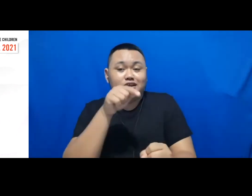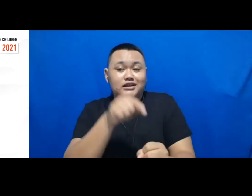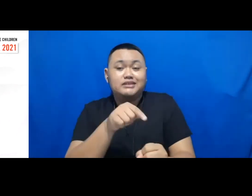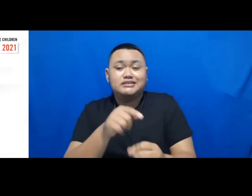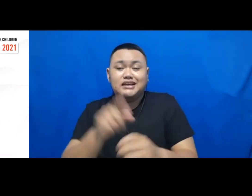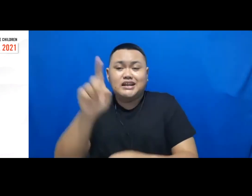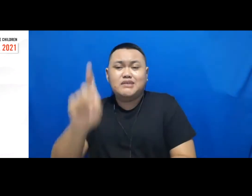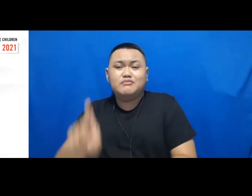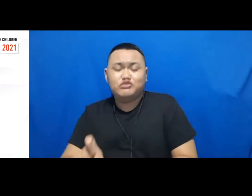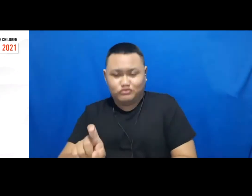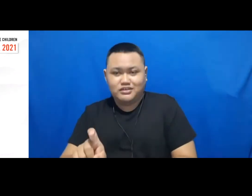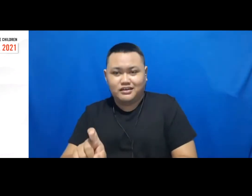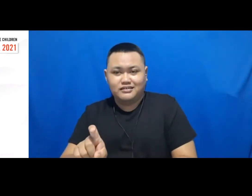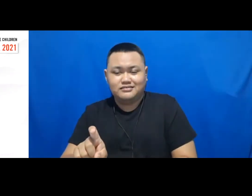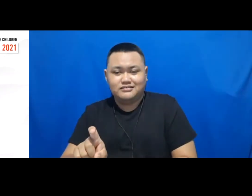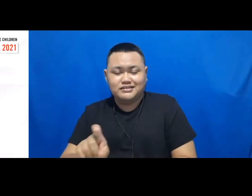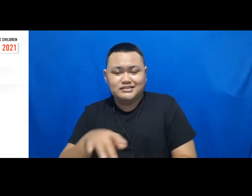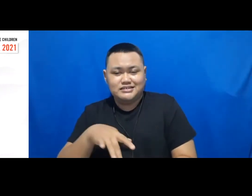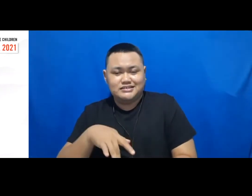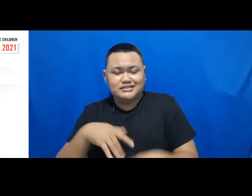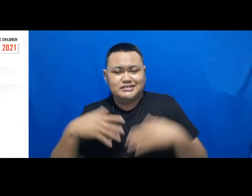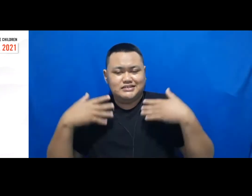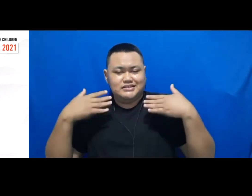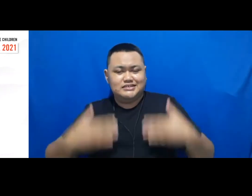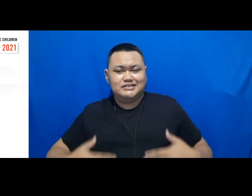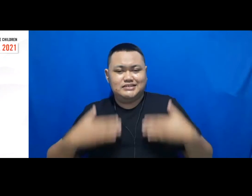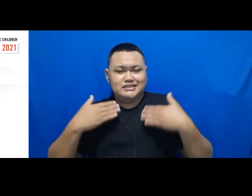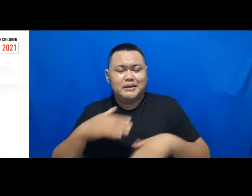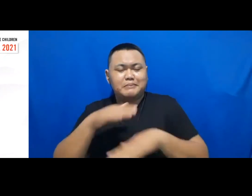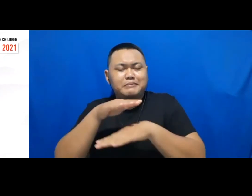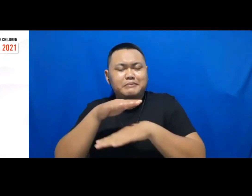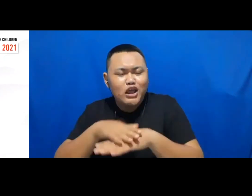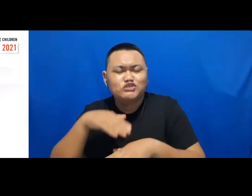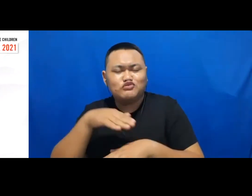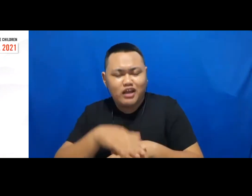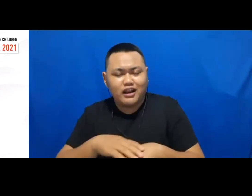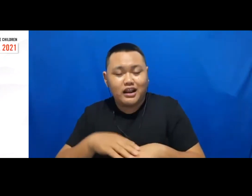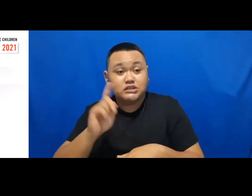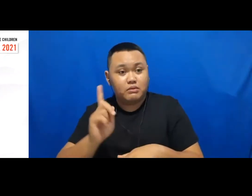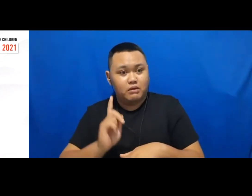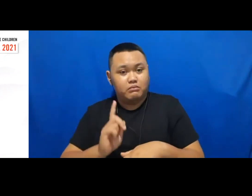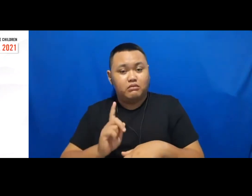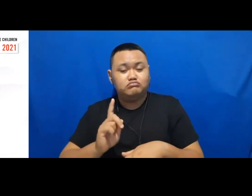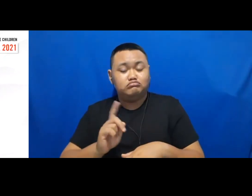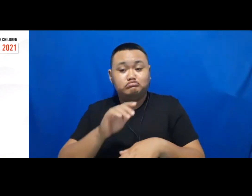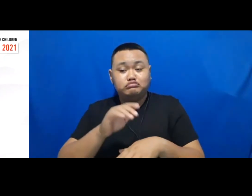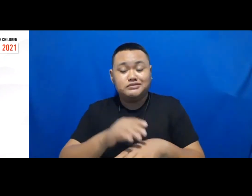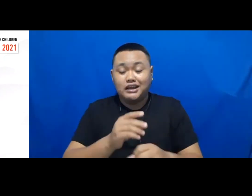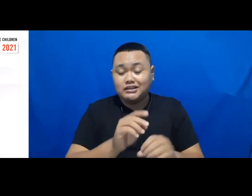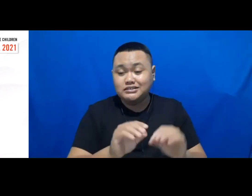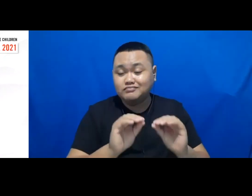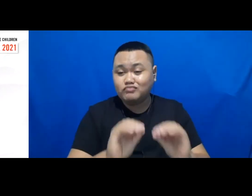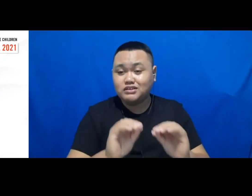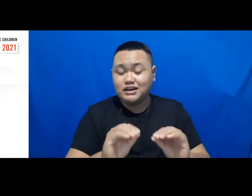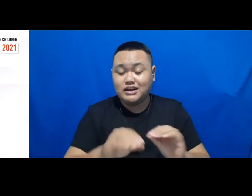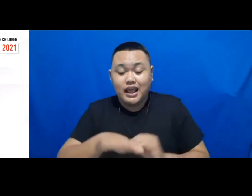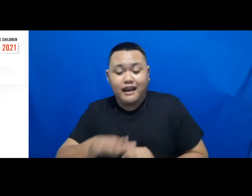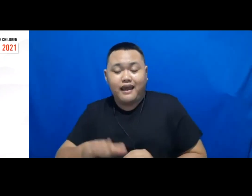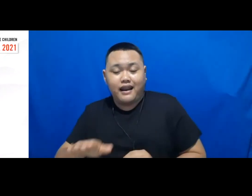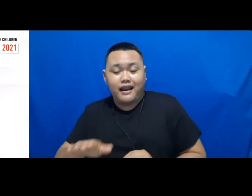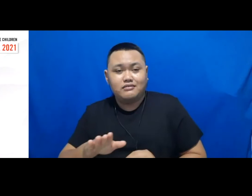modul tersebut bagaimana cara memperkenalkan diri secara virtual. Bagaimana cara mengenal dirinya sendiri,